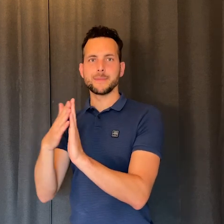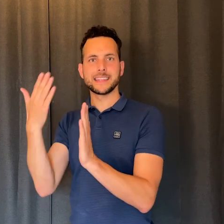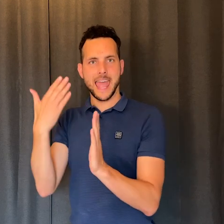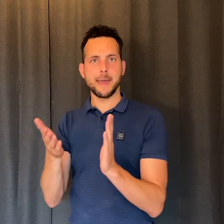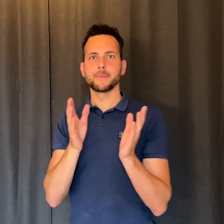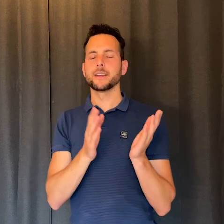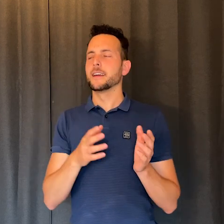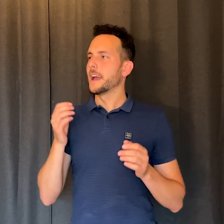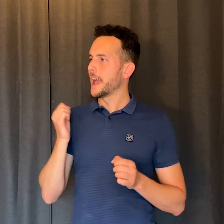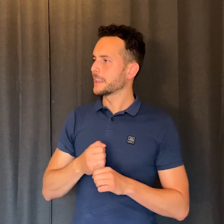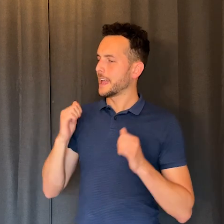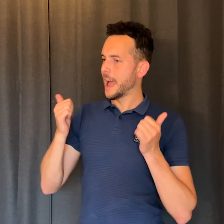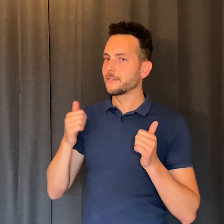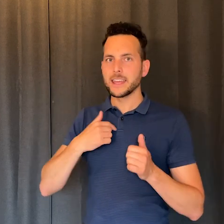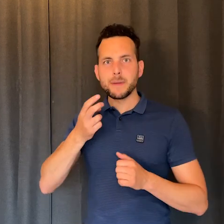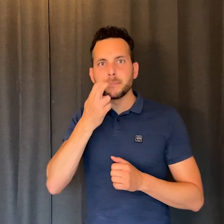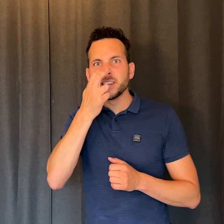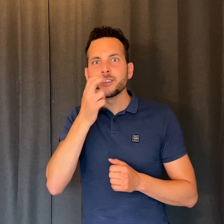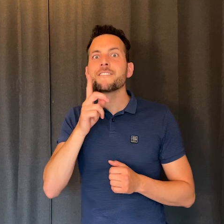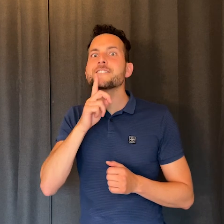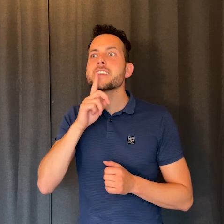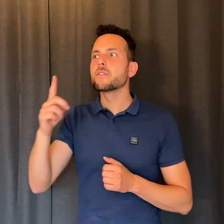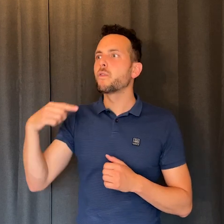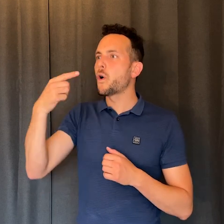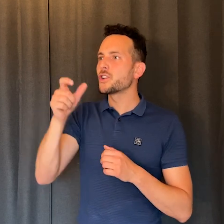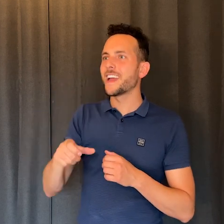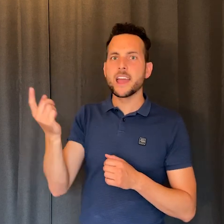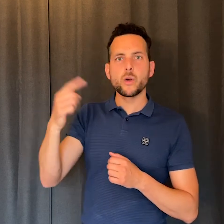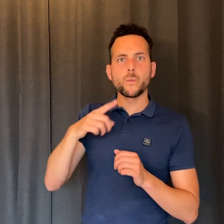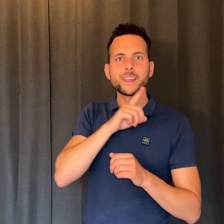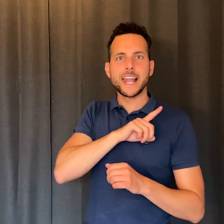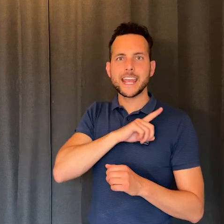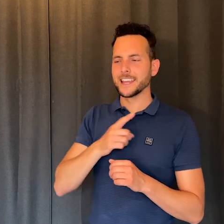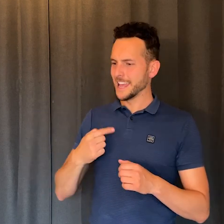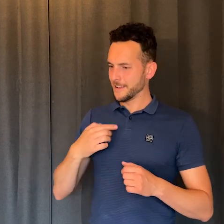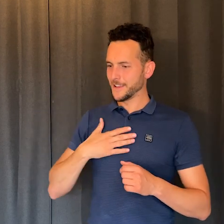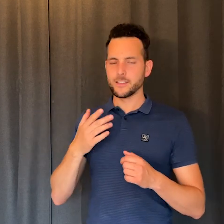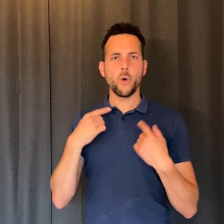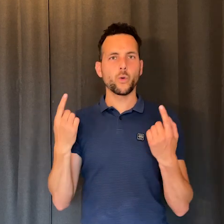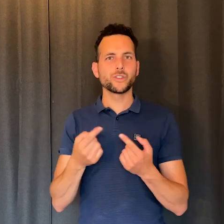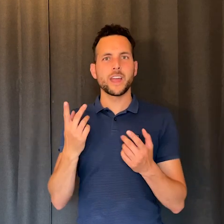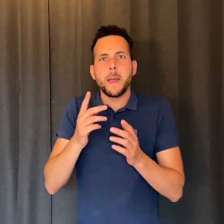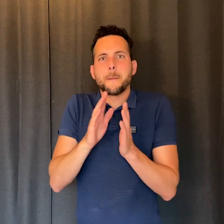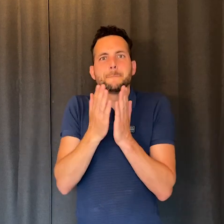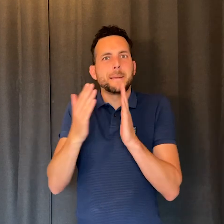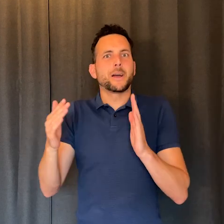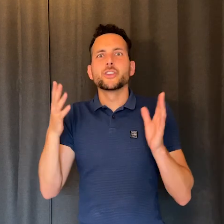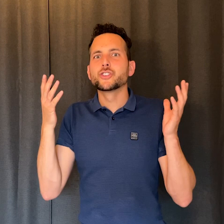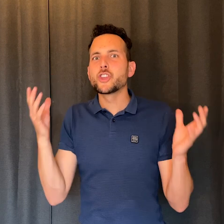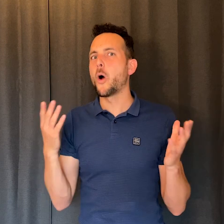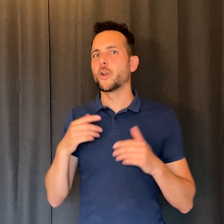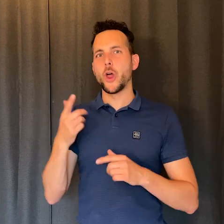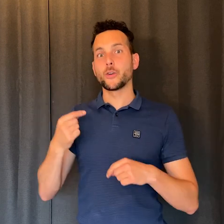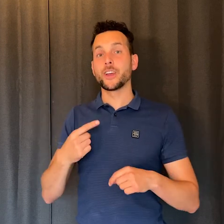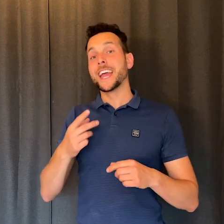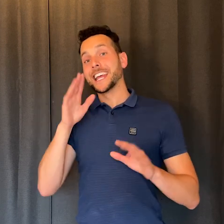hè? Echt gaaf. Ja. Hoor, ik ben ook zo benieuwd wie er volgende week op bezoek komt. Ik de boeken ook. Lenen. Ik ook. Ik vind onze Biep zo leuk. Ja, ik ook, Olly. Hey kids, zie jullie volgende